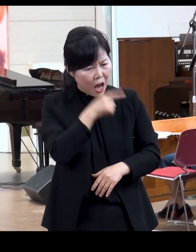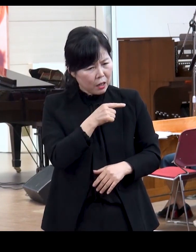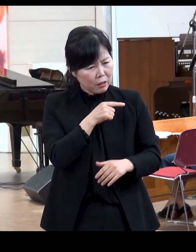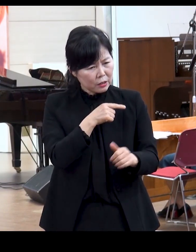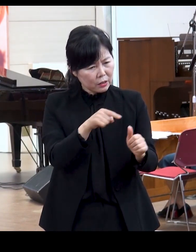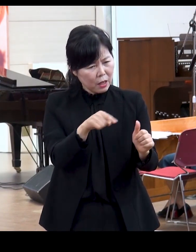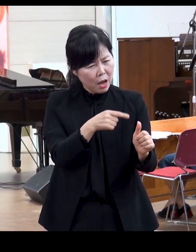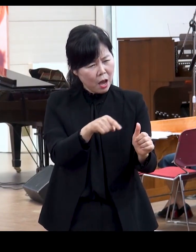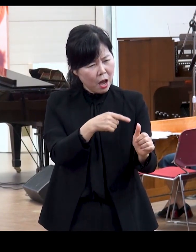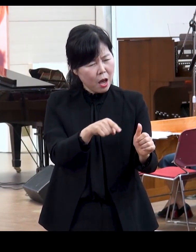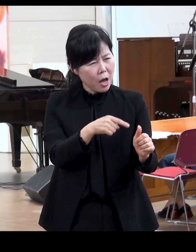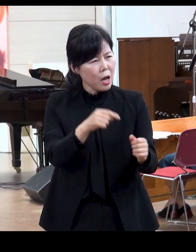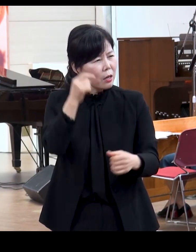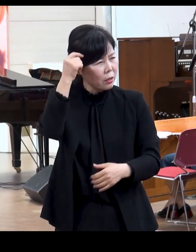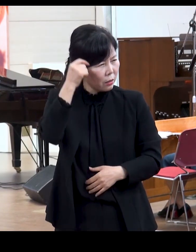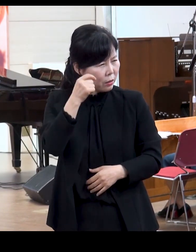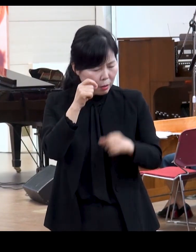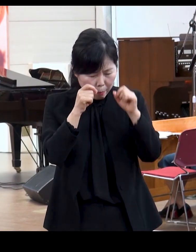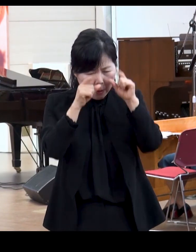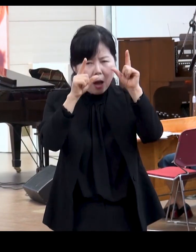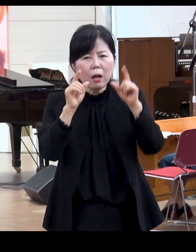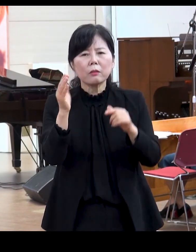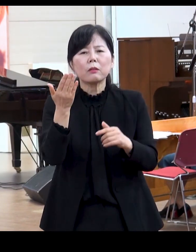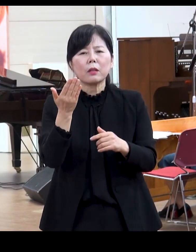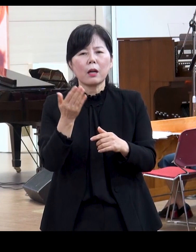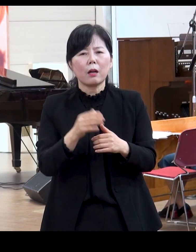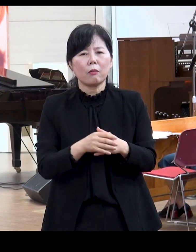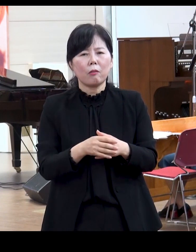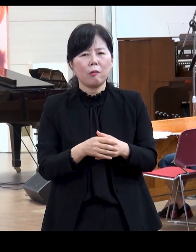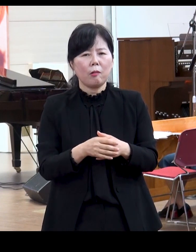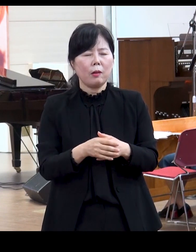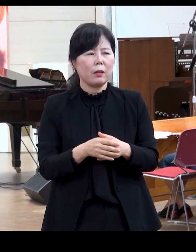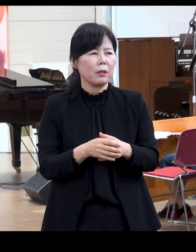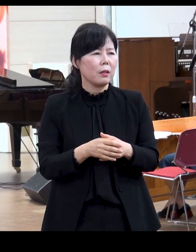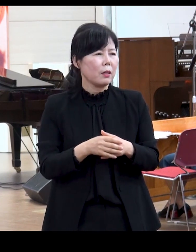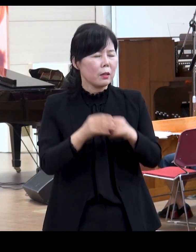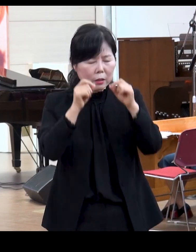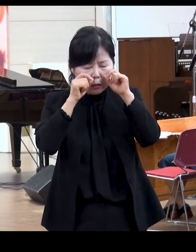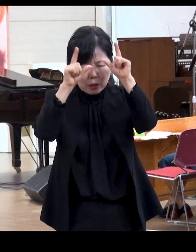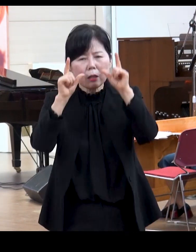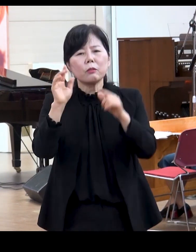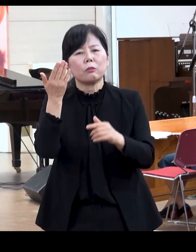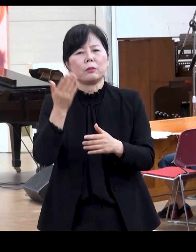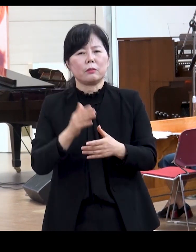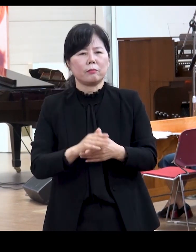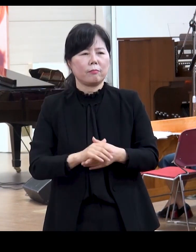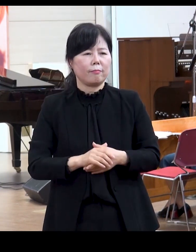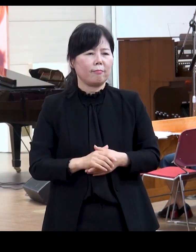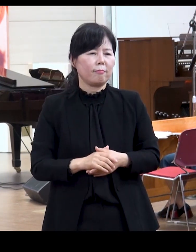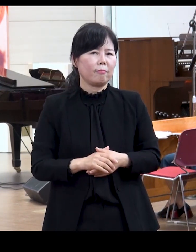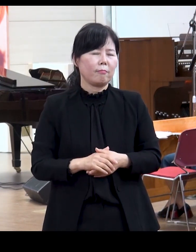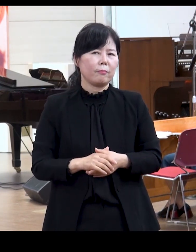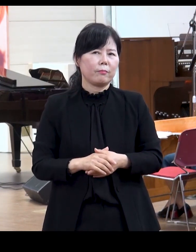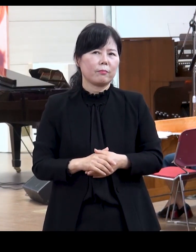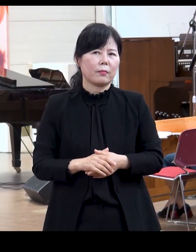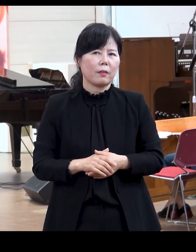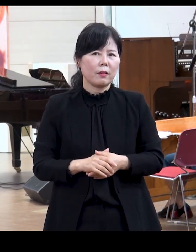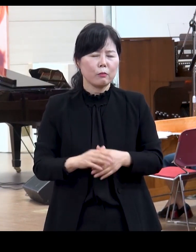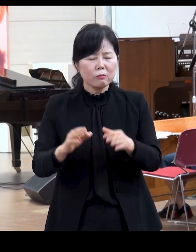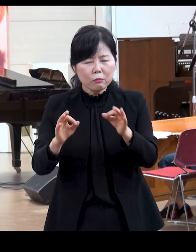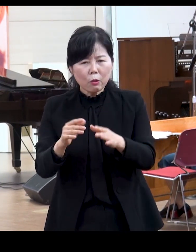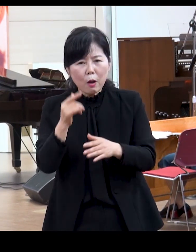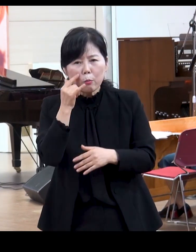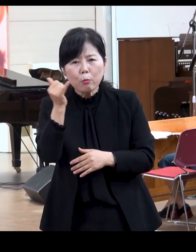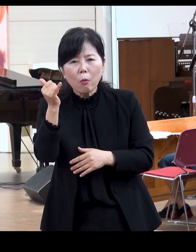무너뜨리려고 하는 어떤 그런 악한 것이 지금 아들 가운데 역사하고 있다는 걸 이 부부가 동시에 본 거예요.